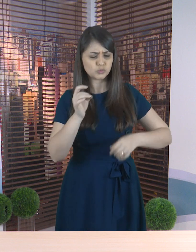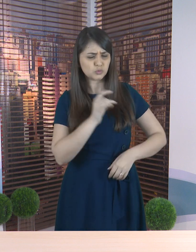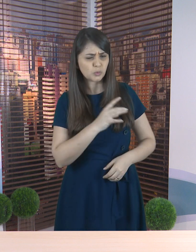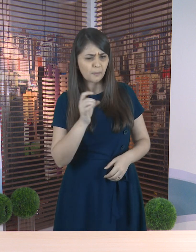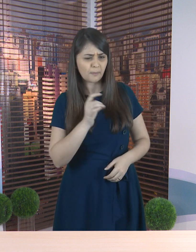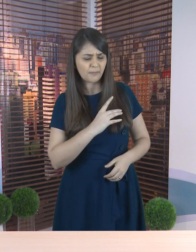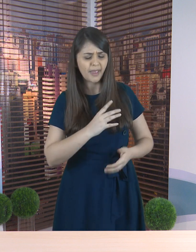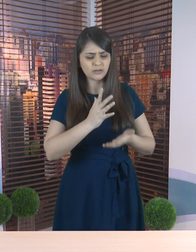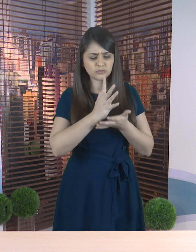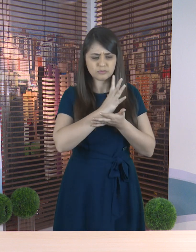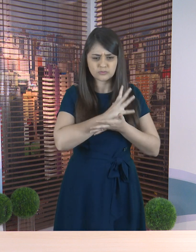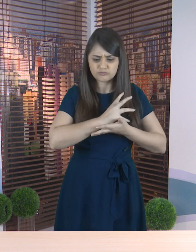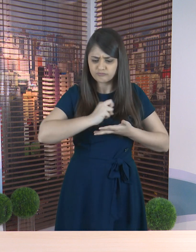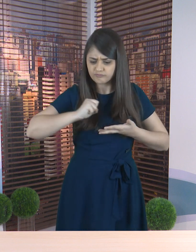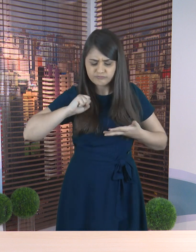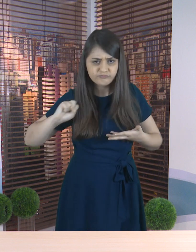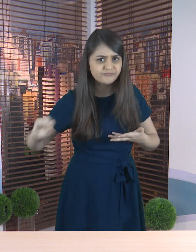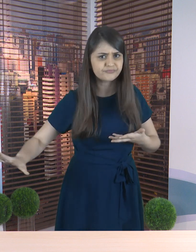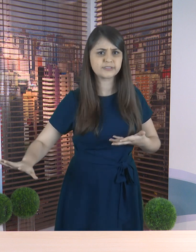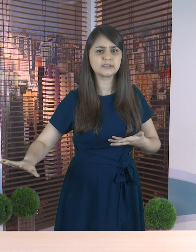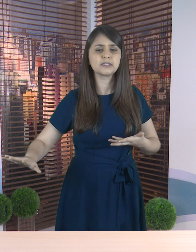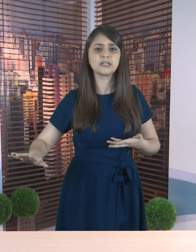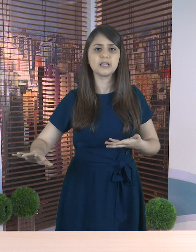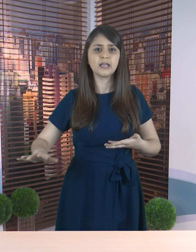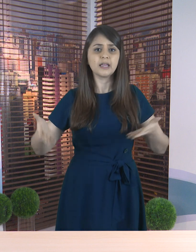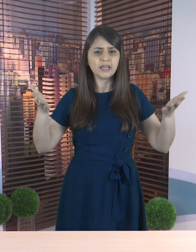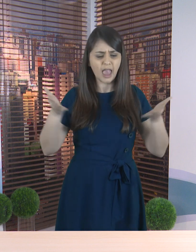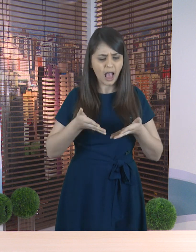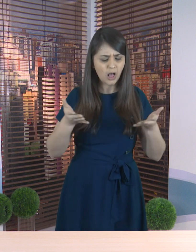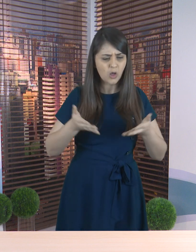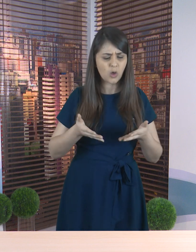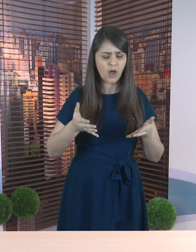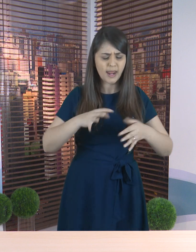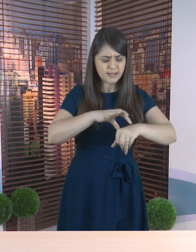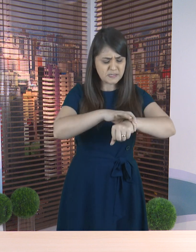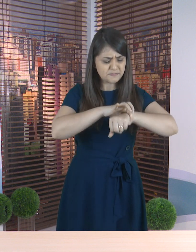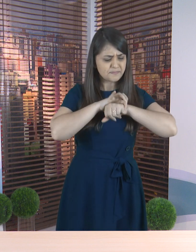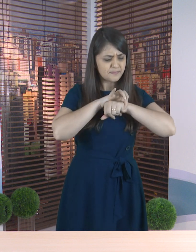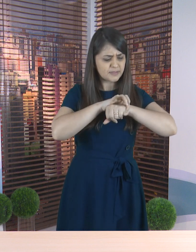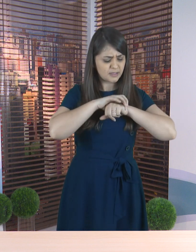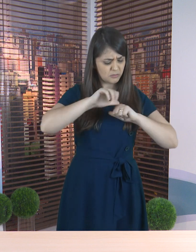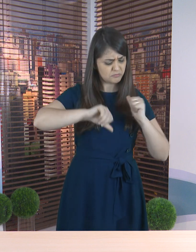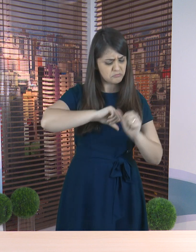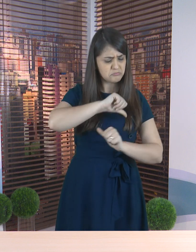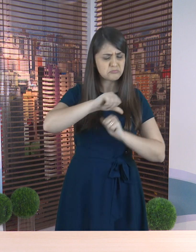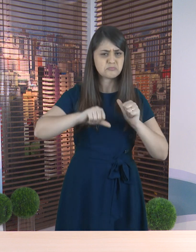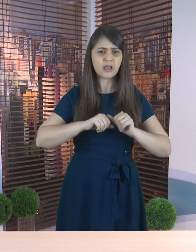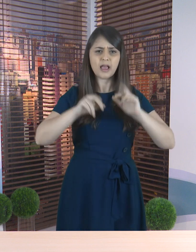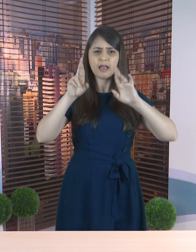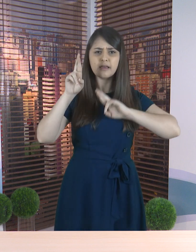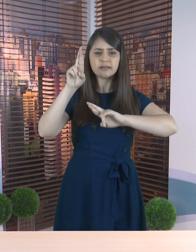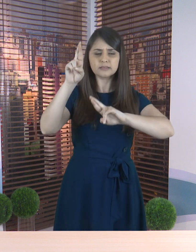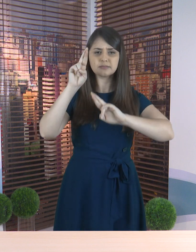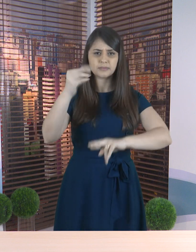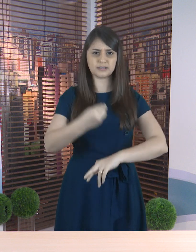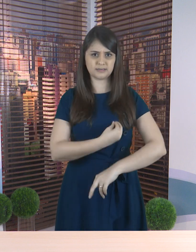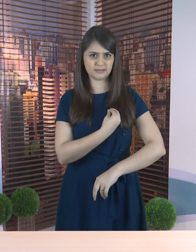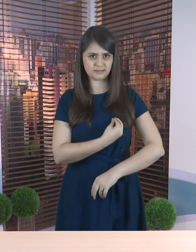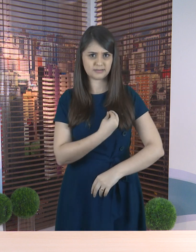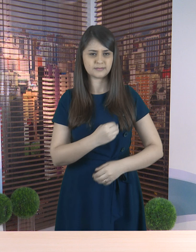vida. Observe a situação. Na teologia de Zofar, a simples prática desses ritos